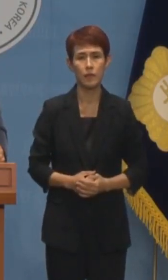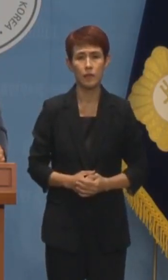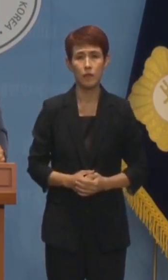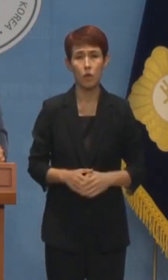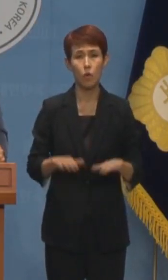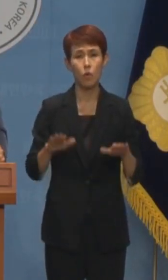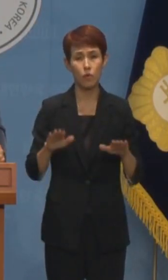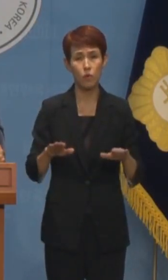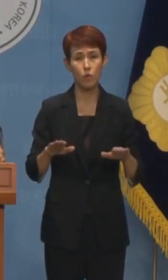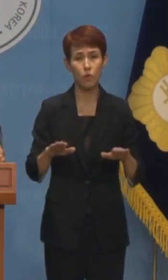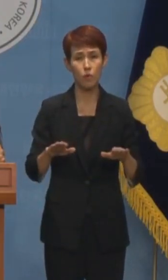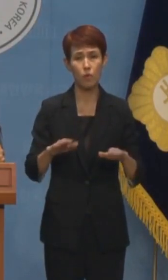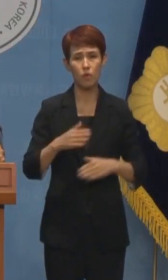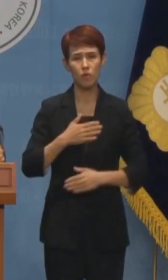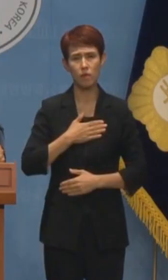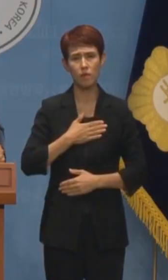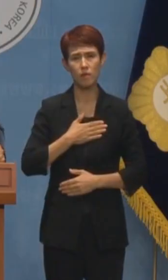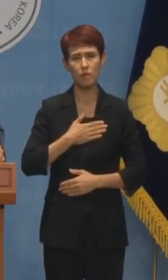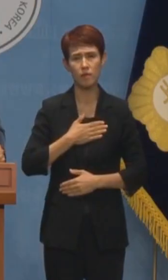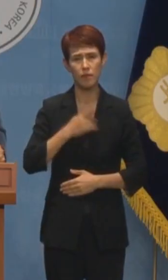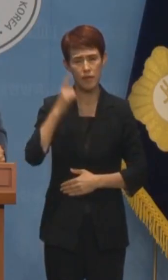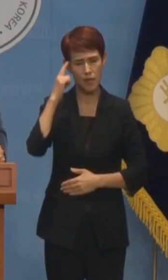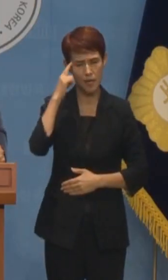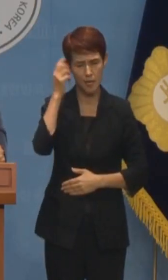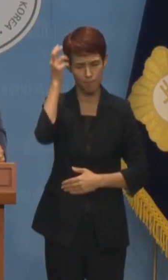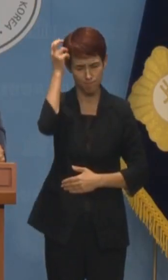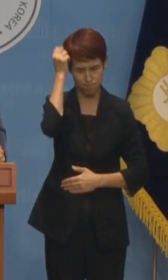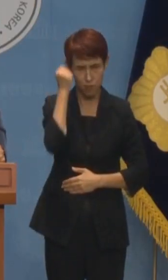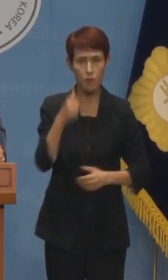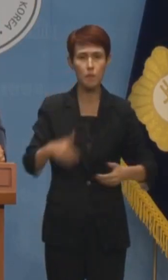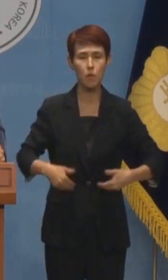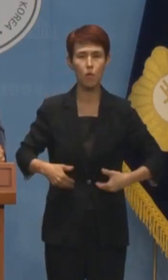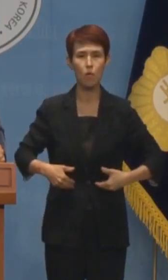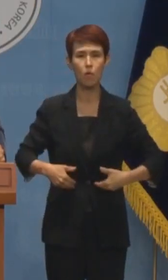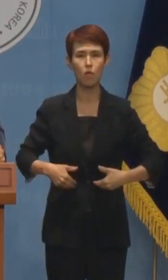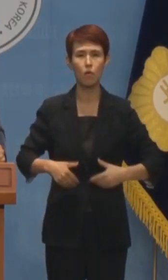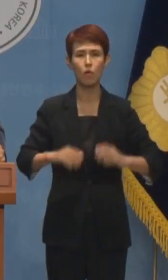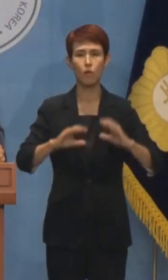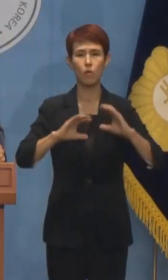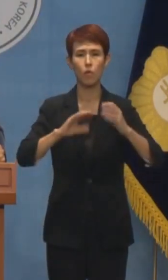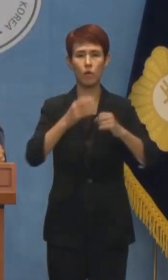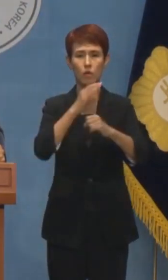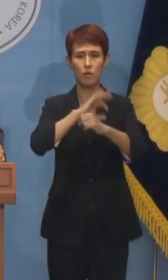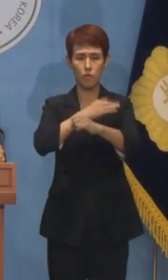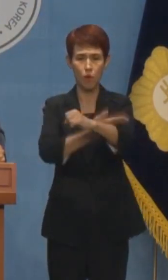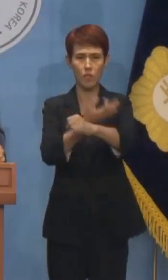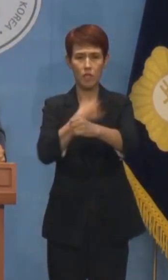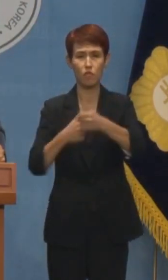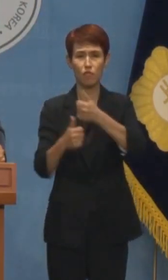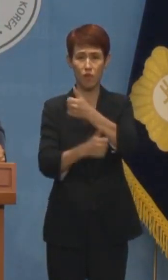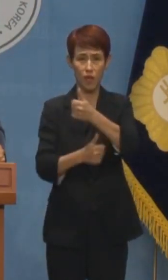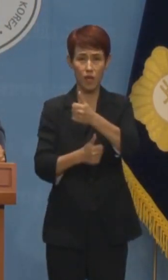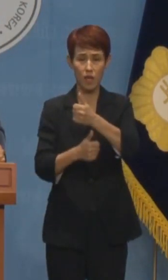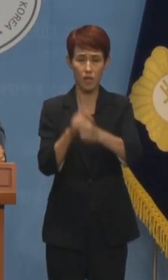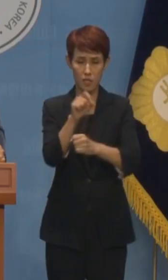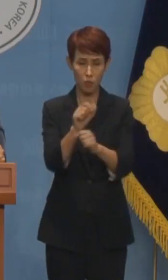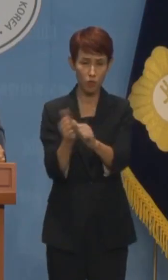오늘도 저는 절대 잊혀지면 안 되는 권익위의 젊은 국장의 비통하고 억울한 죽음에